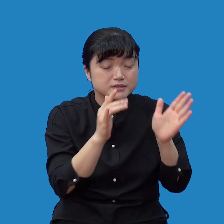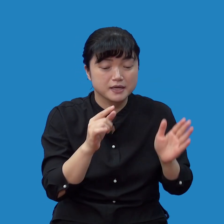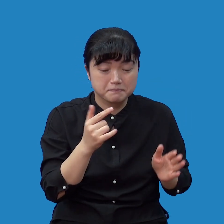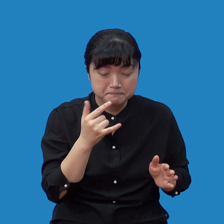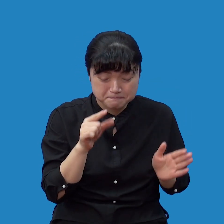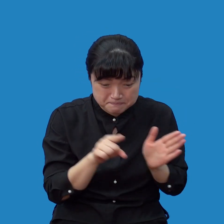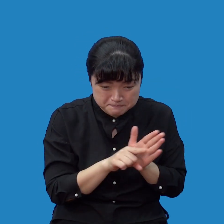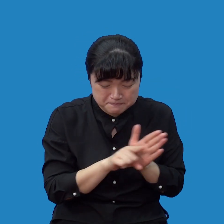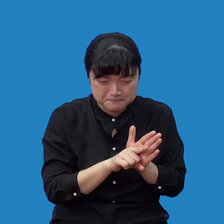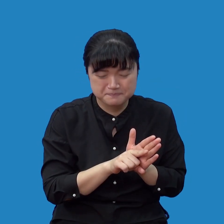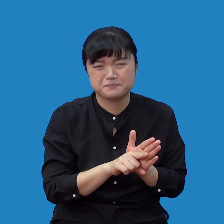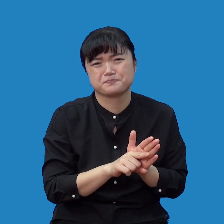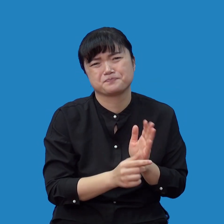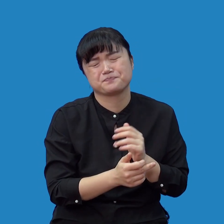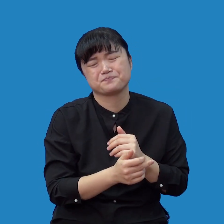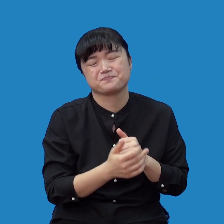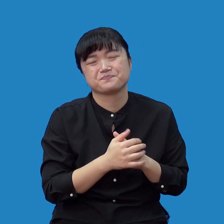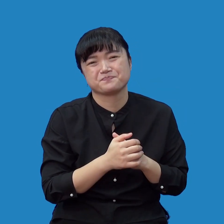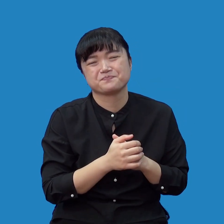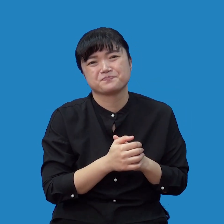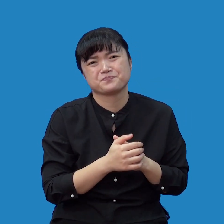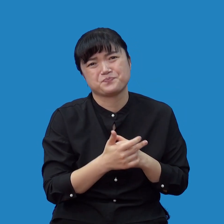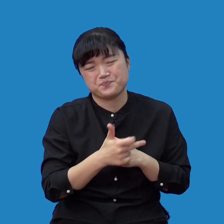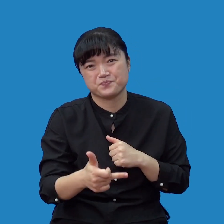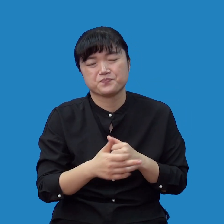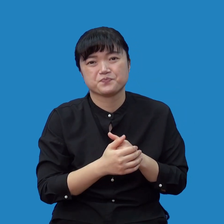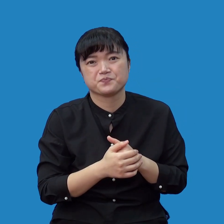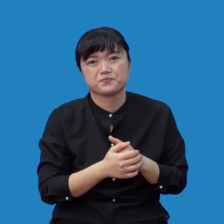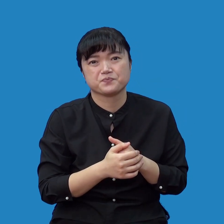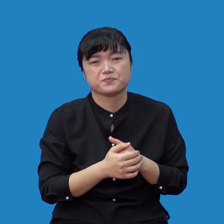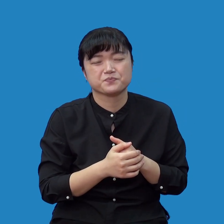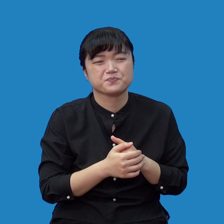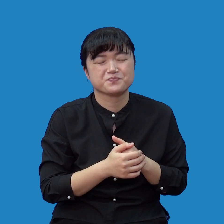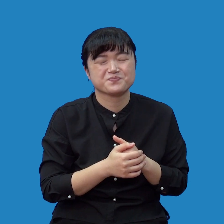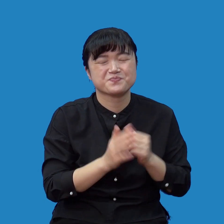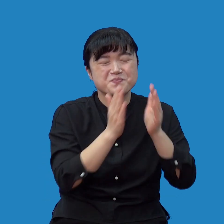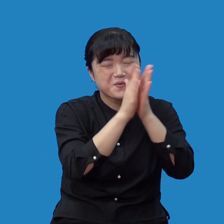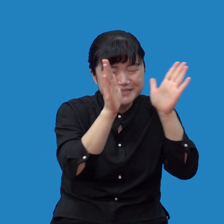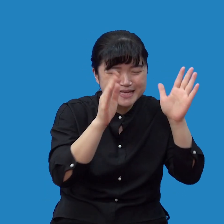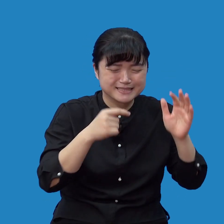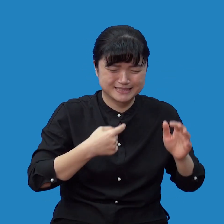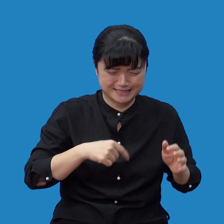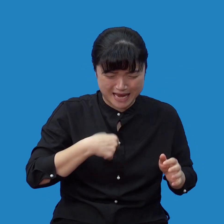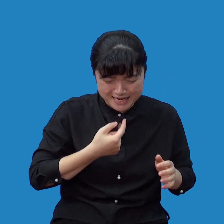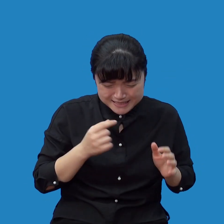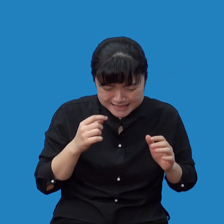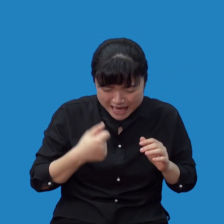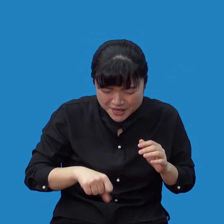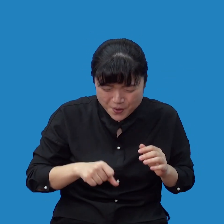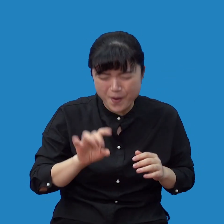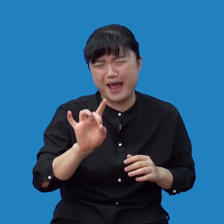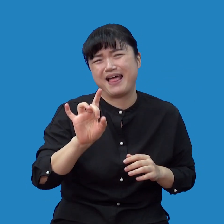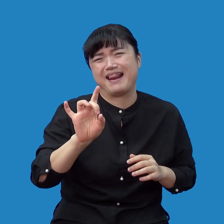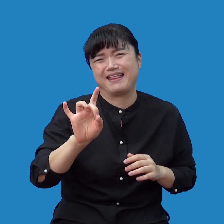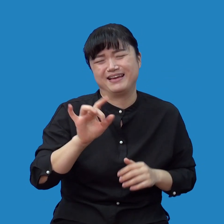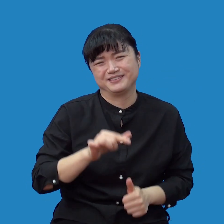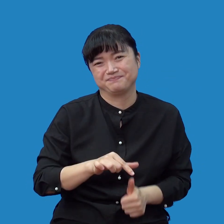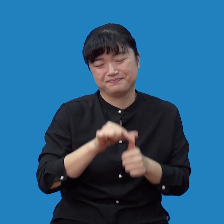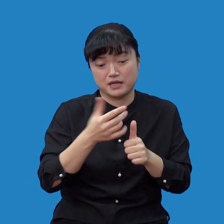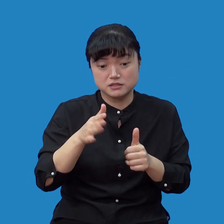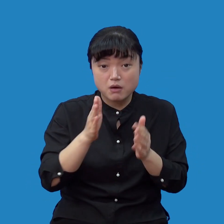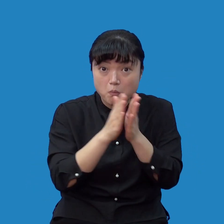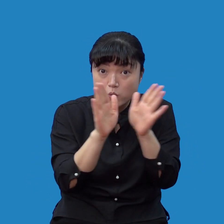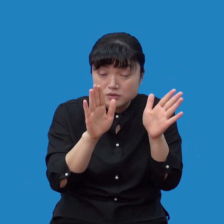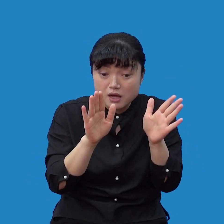봅니다. 모세 부모는 한 아기, 자기 자녀 한 명을 구원했습니다. 그런데 모세는